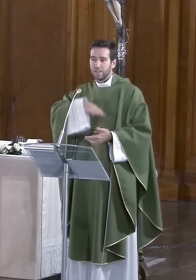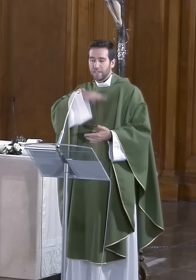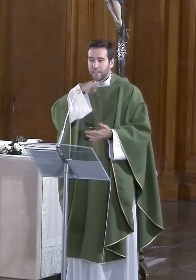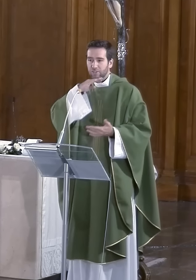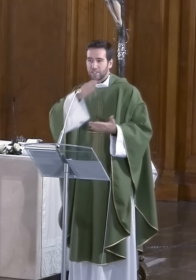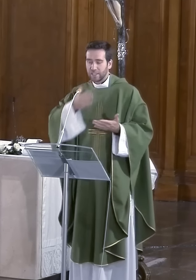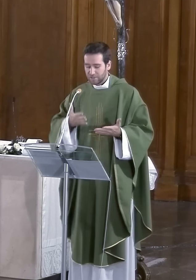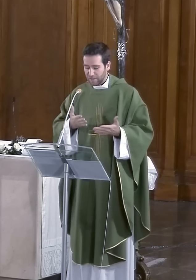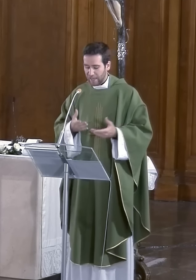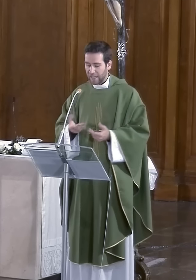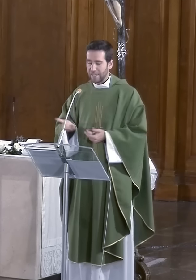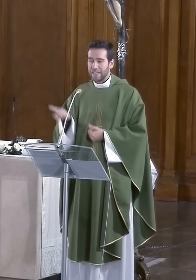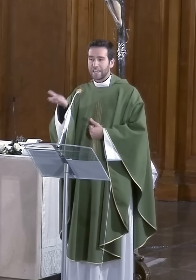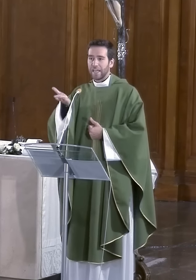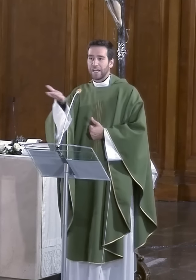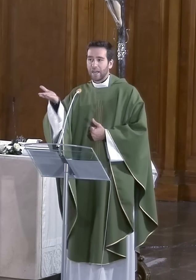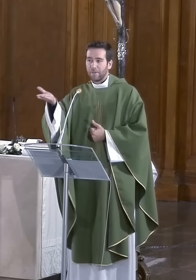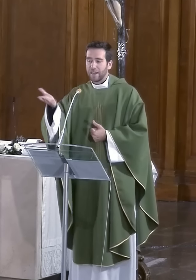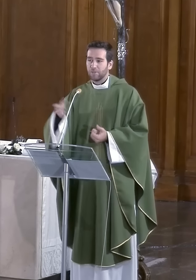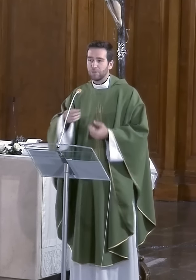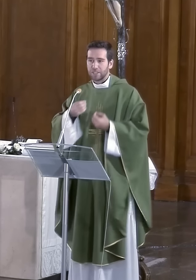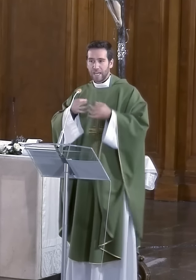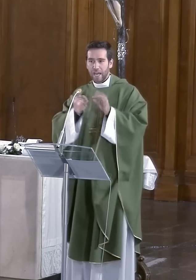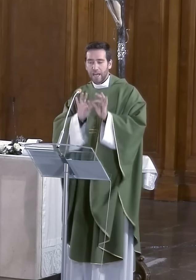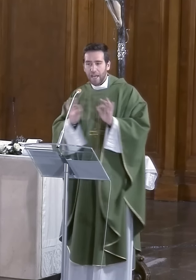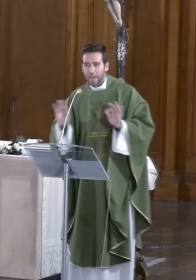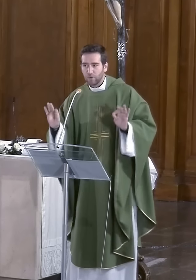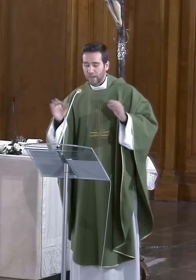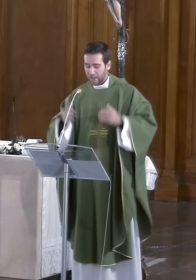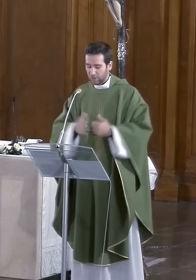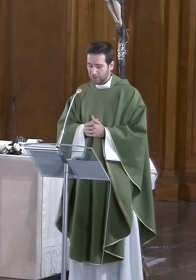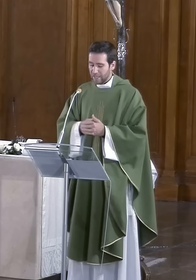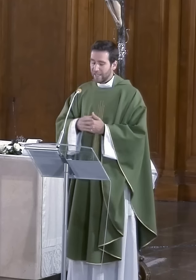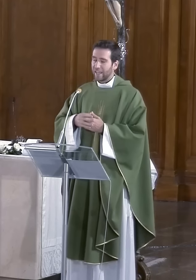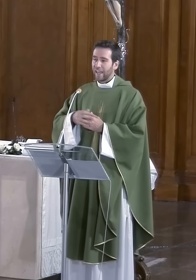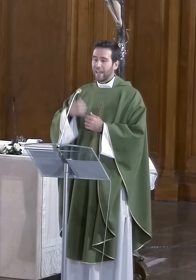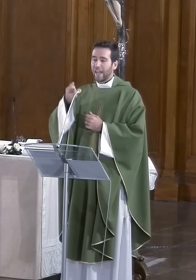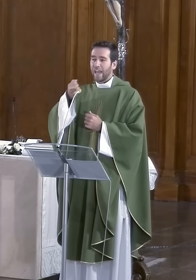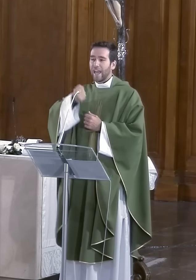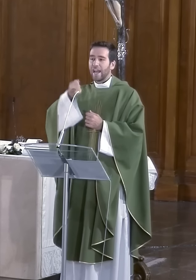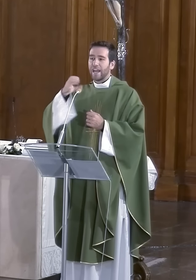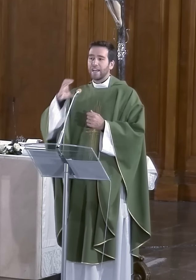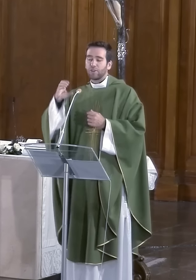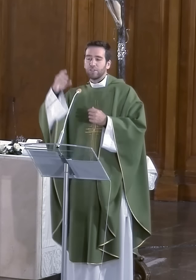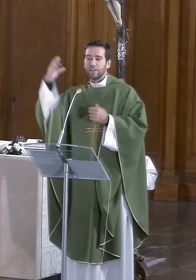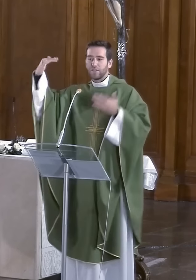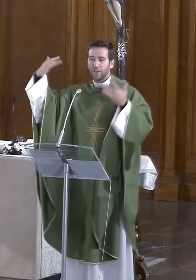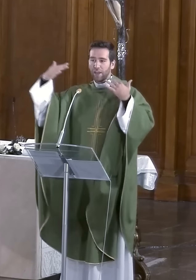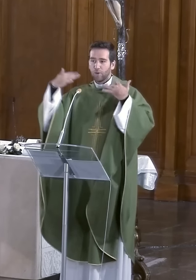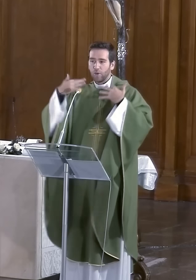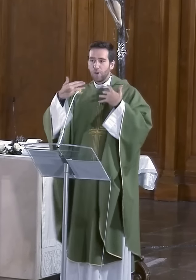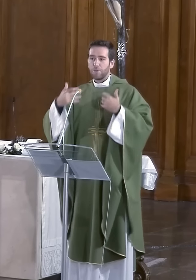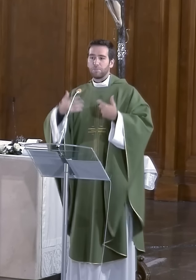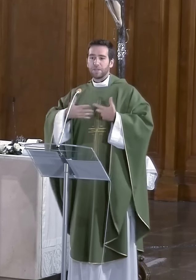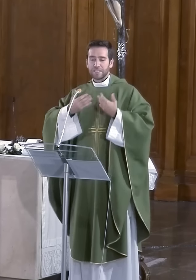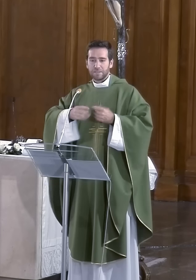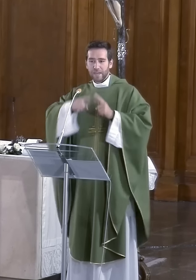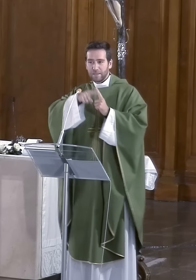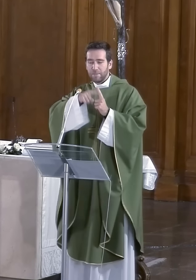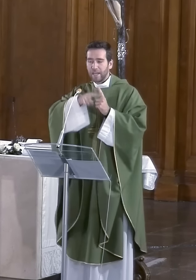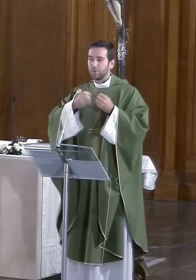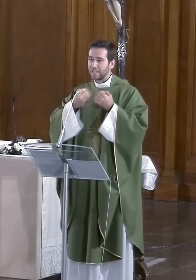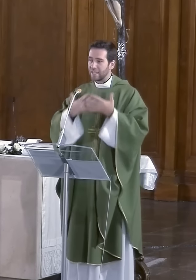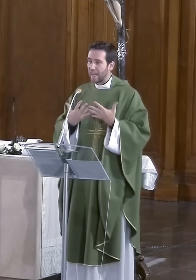plato que nos satisfaga, que el camarero pues sea educado, que el aire acondicionado, pues